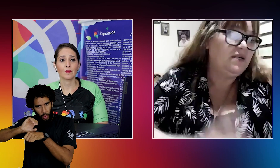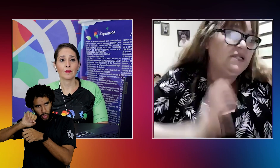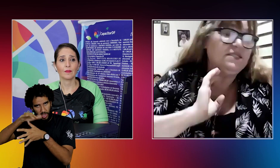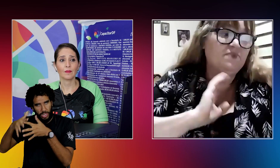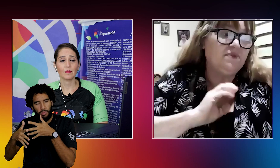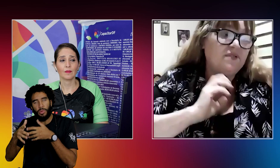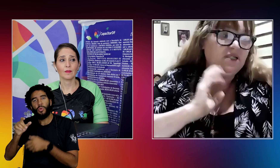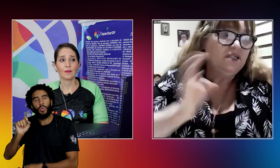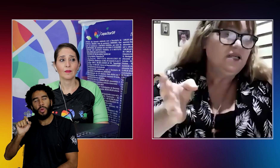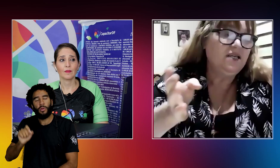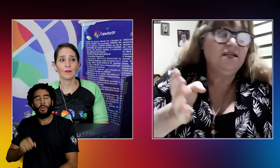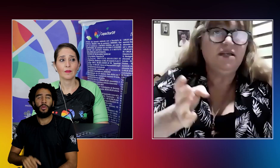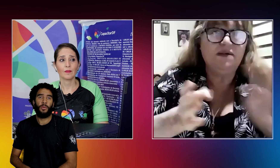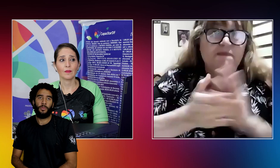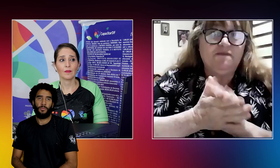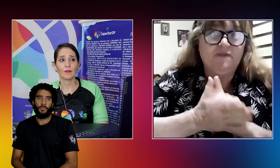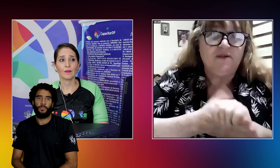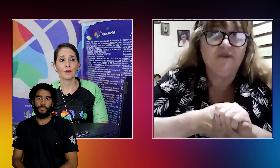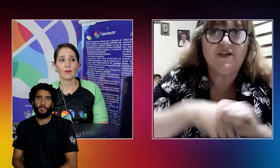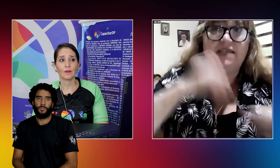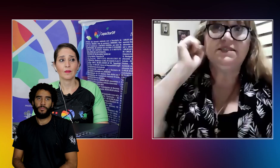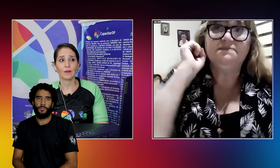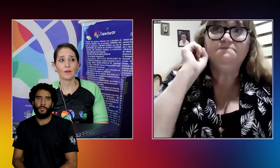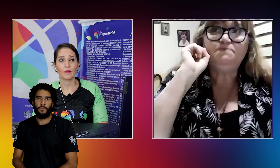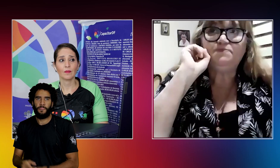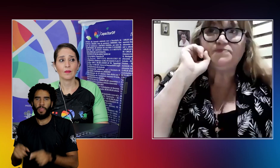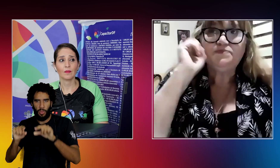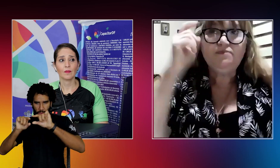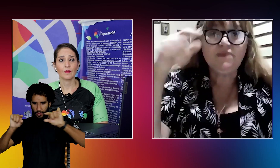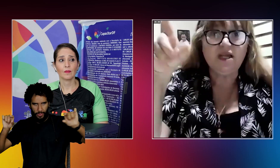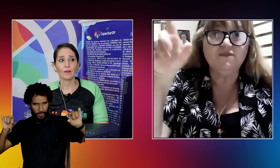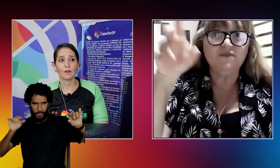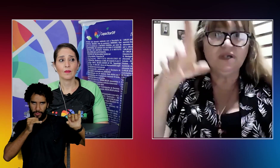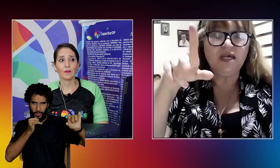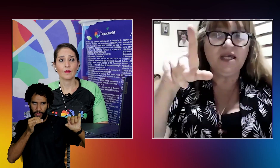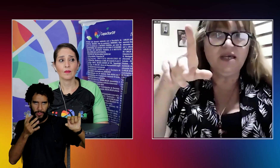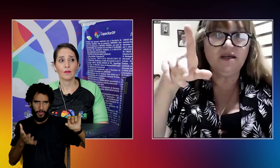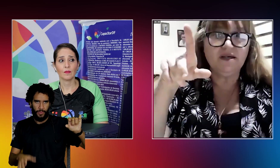por exemplo, uma frase,